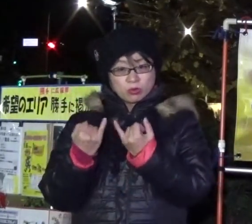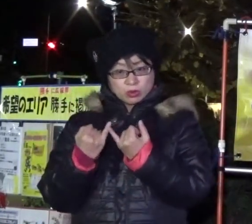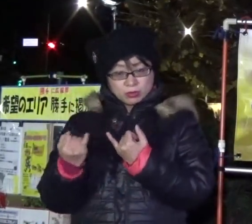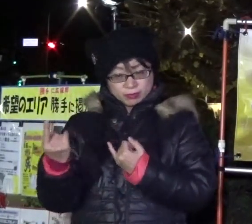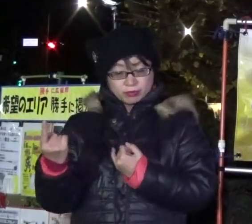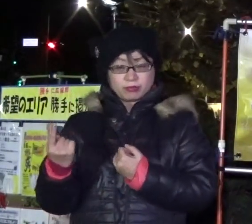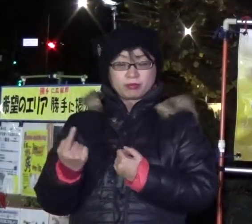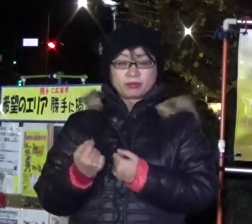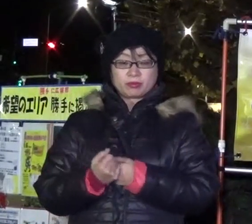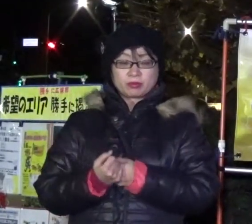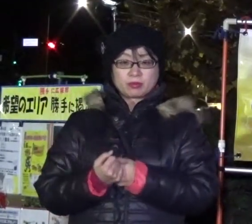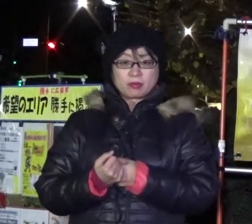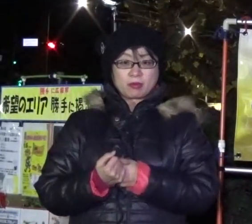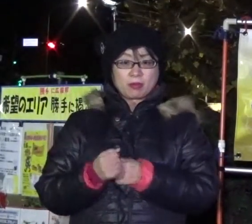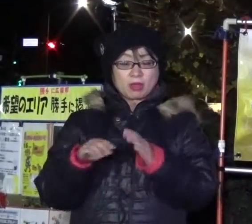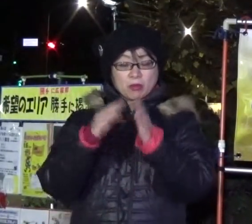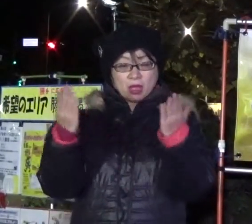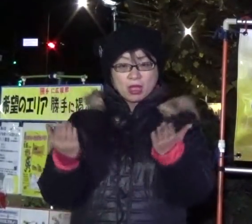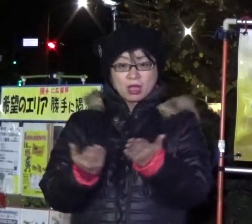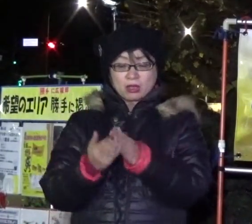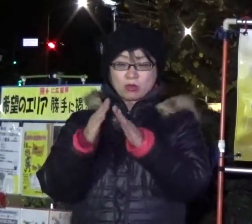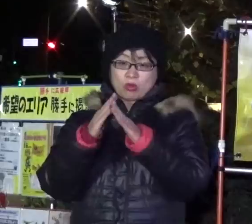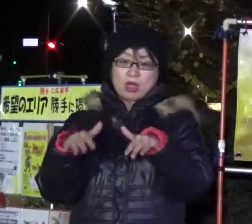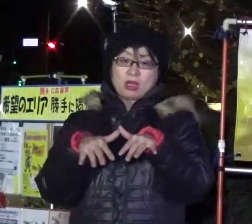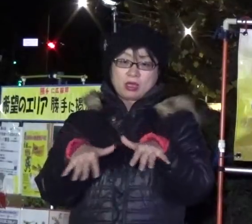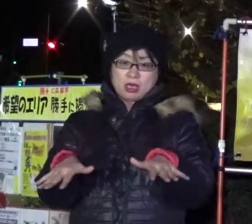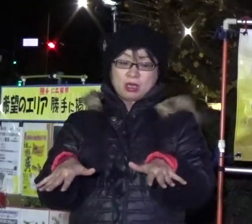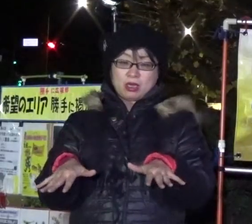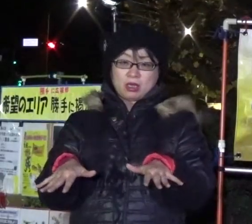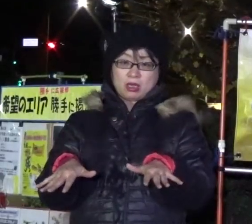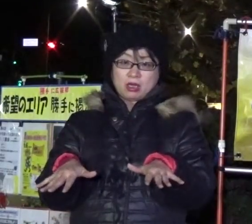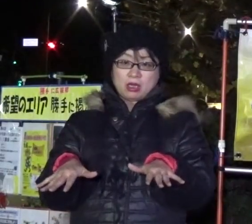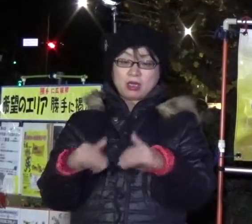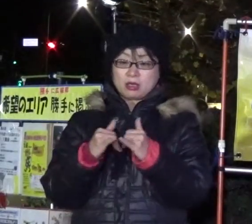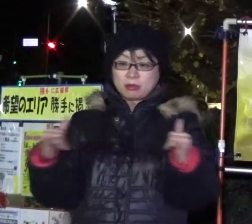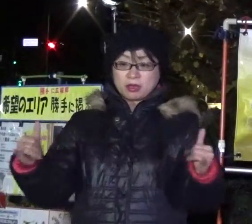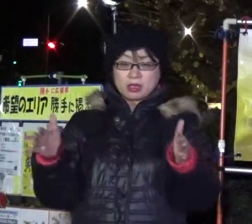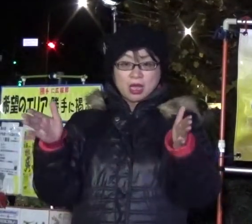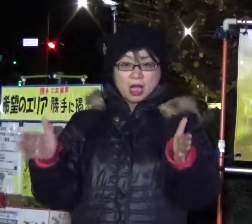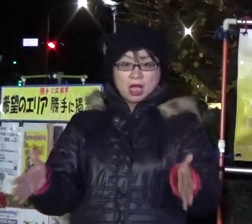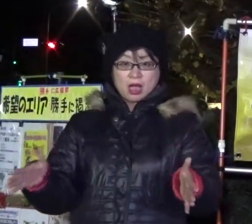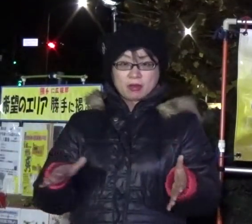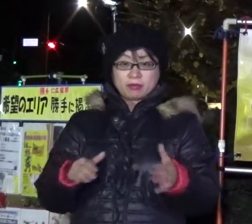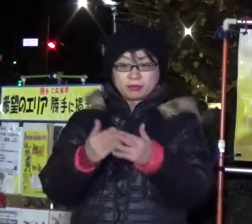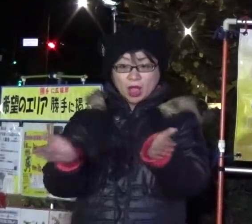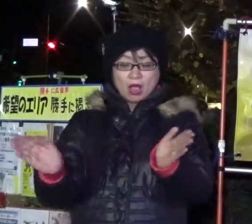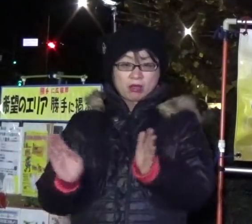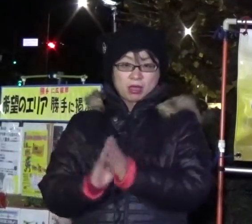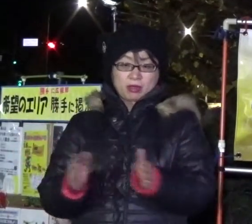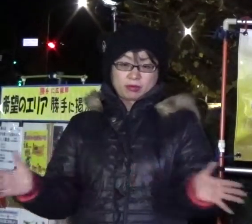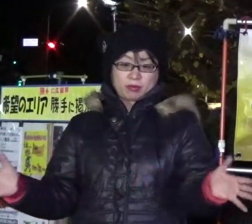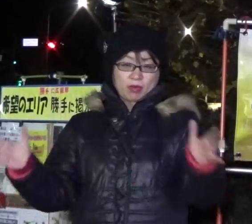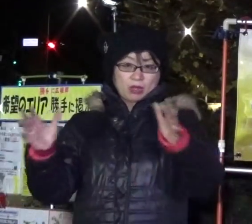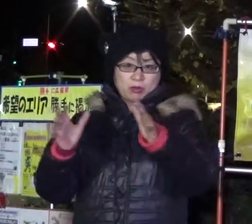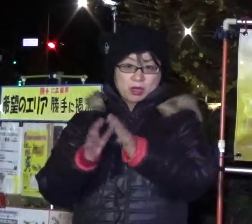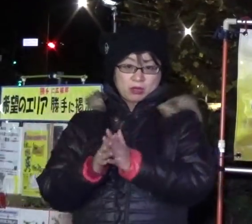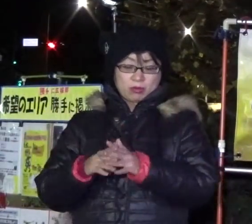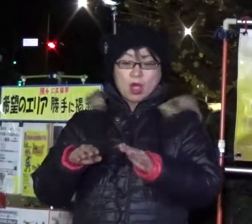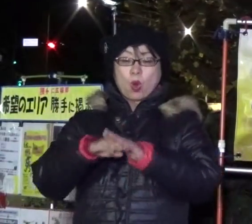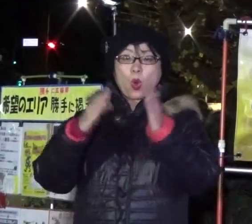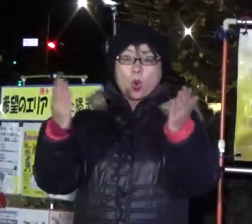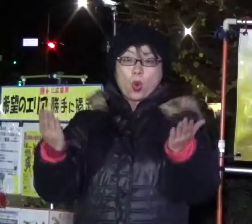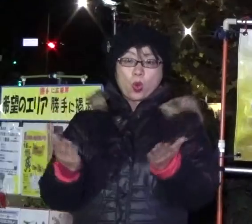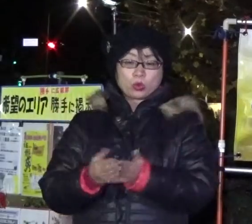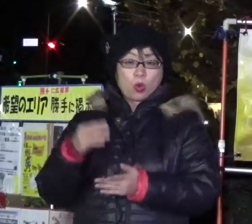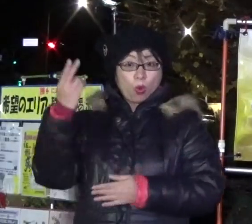ね、全ての会派とそれから、民間団体が集まってオール沖縄の